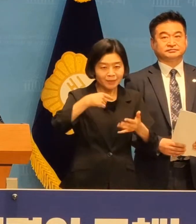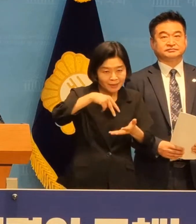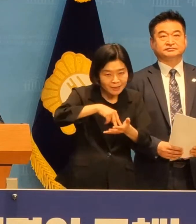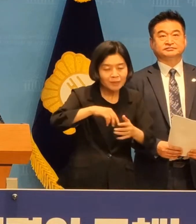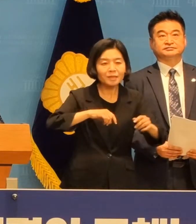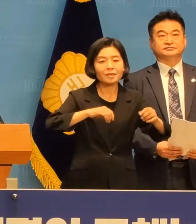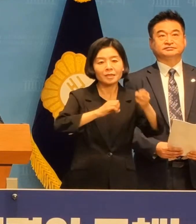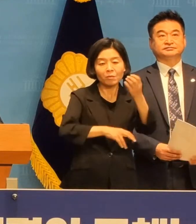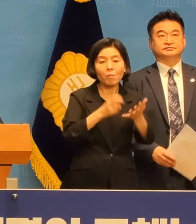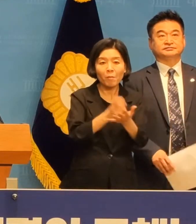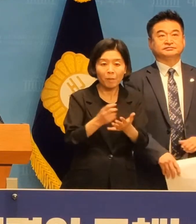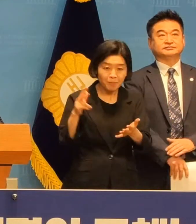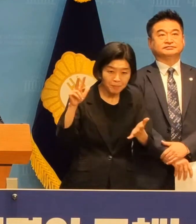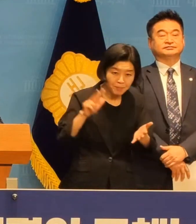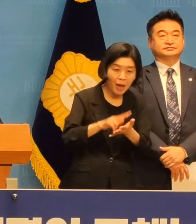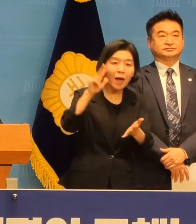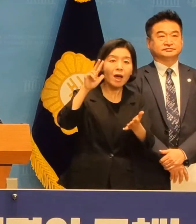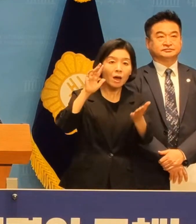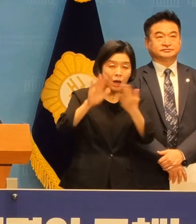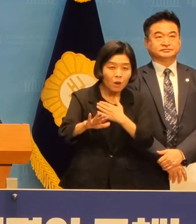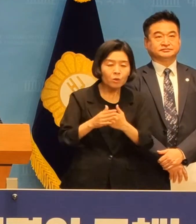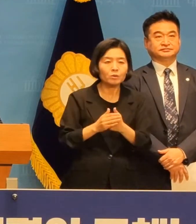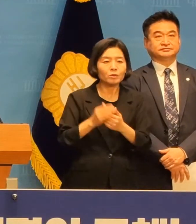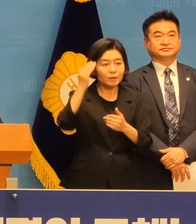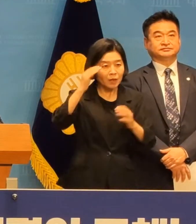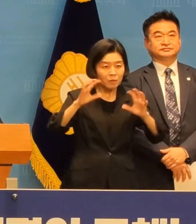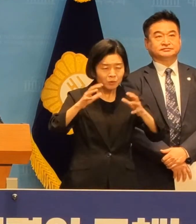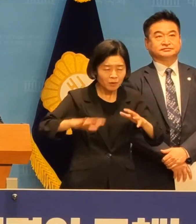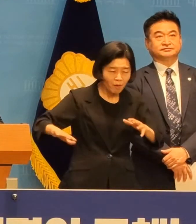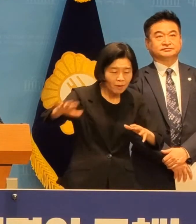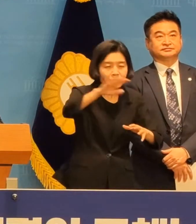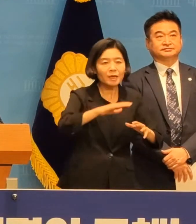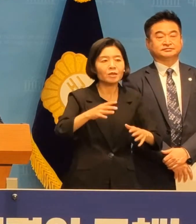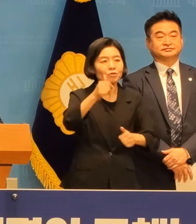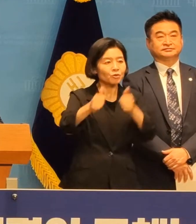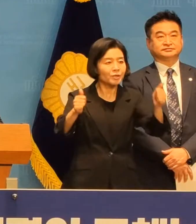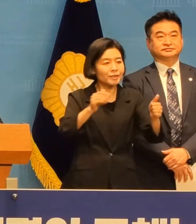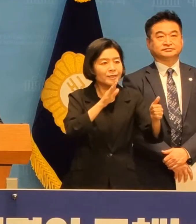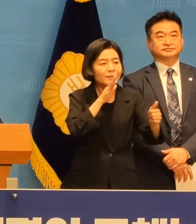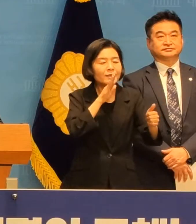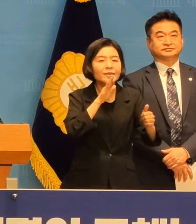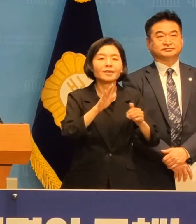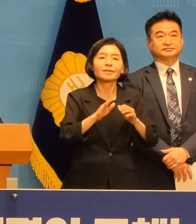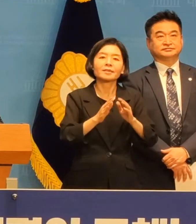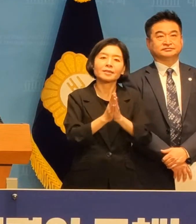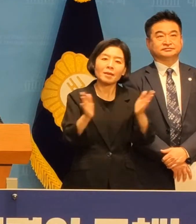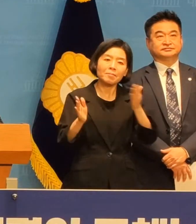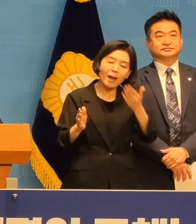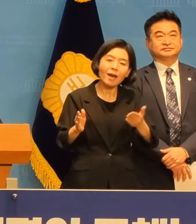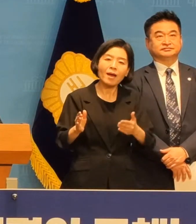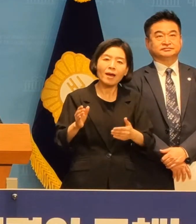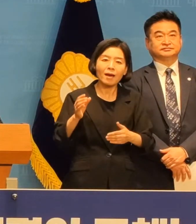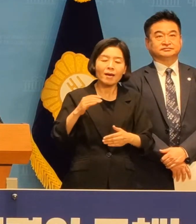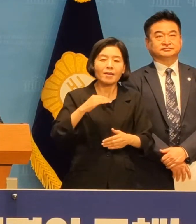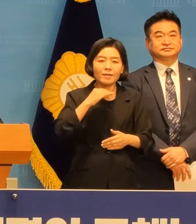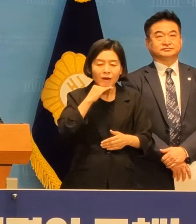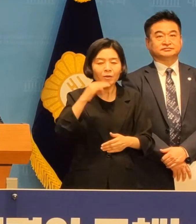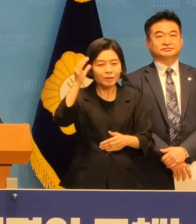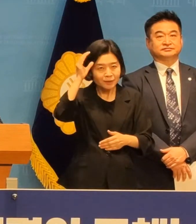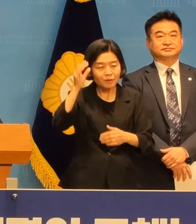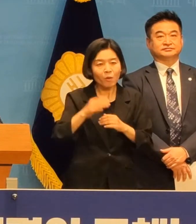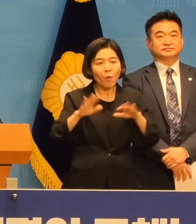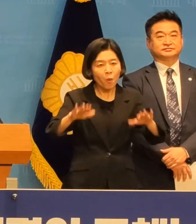제정돼서 대한민국 전체가 진정한 국민이 주인이 되는 그러한 시대가 올 것이라 굳게 믿고 있습니다. 올 연말 안에